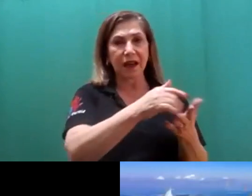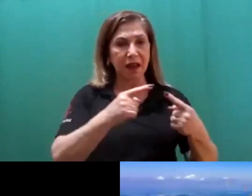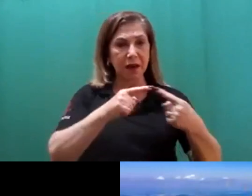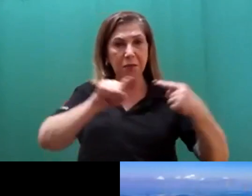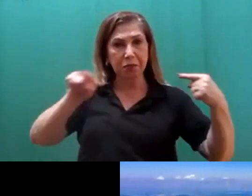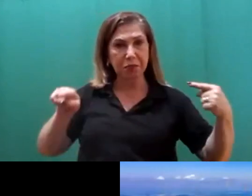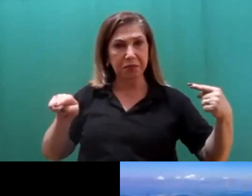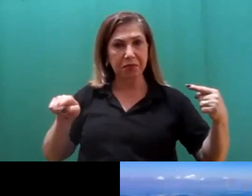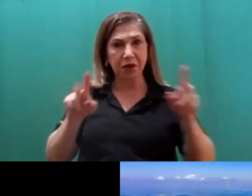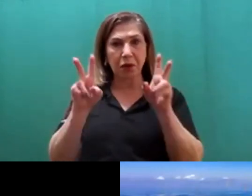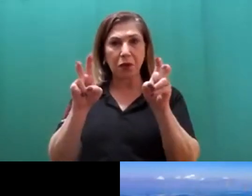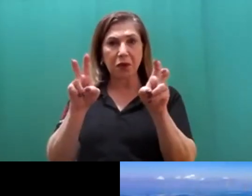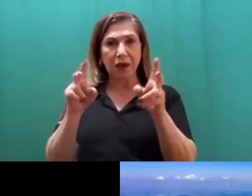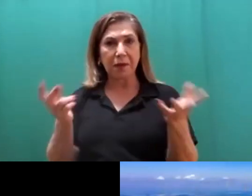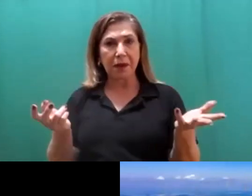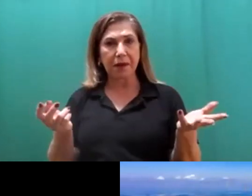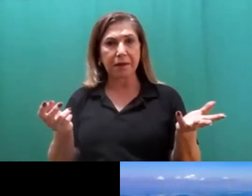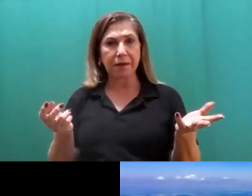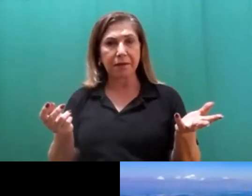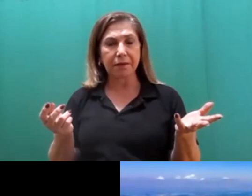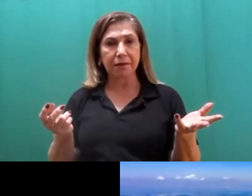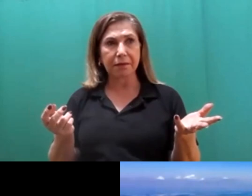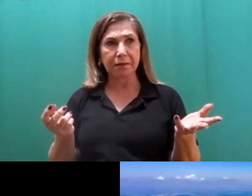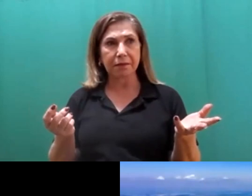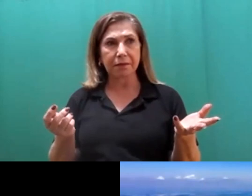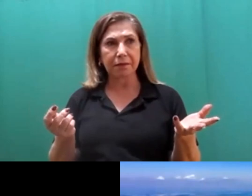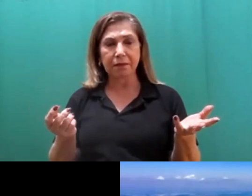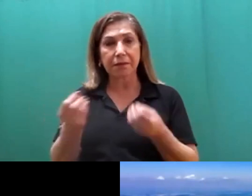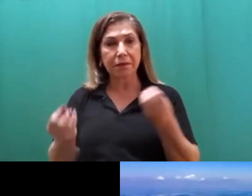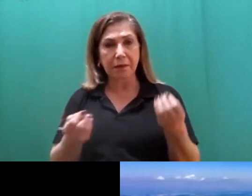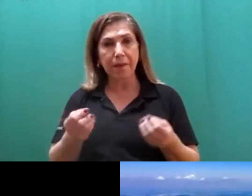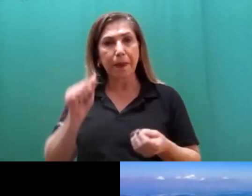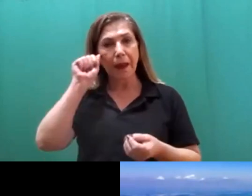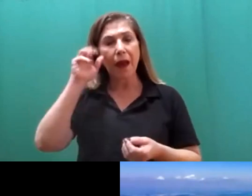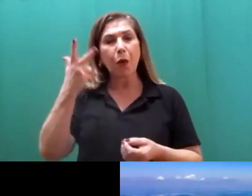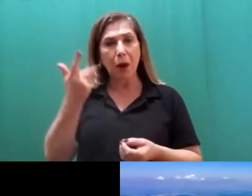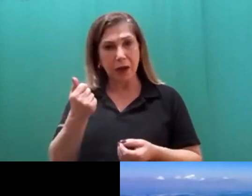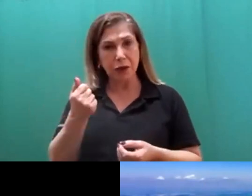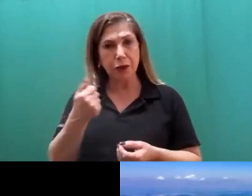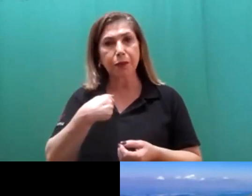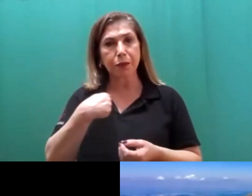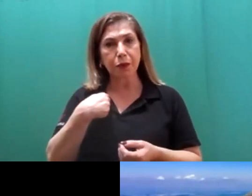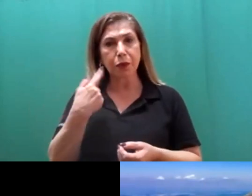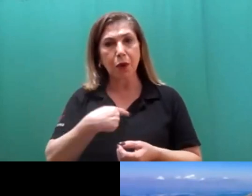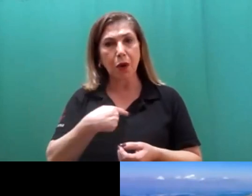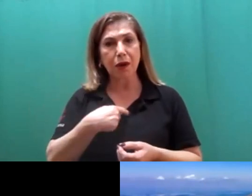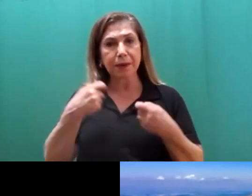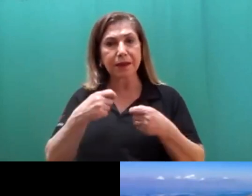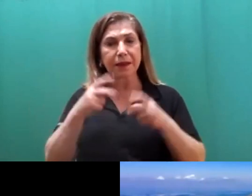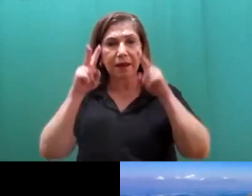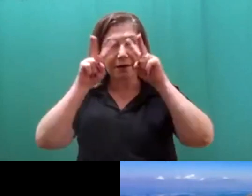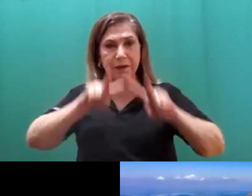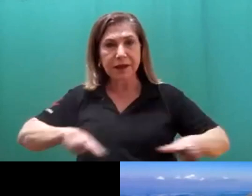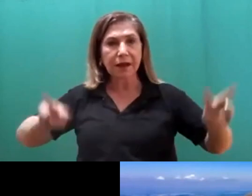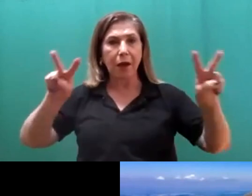com a temática, né, com a grande temática. Então, eu acho que a gente poder traçar ações, a gente precisa ter a coisa visível para saber o